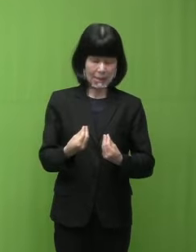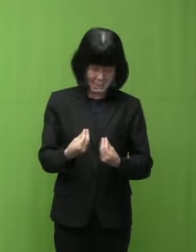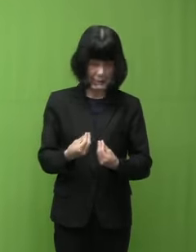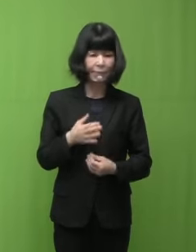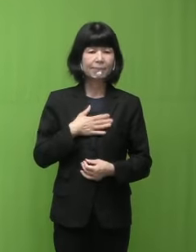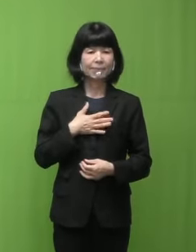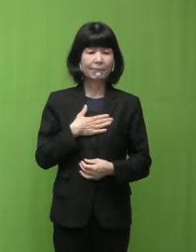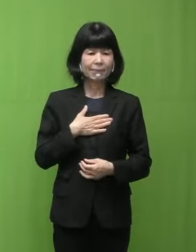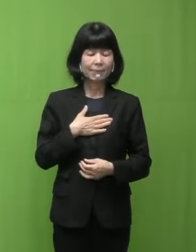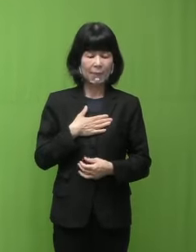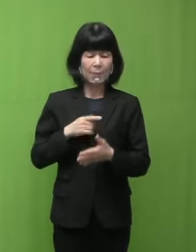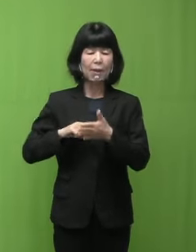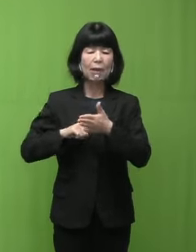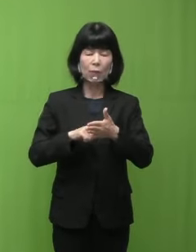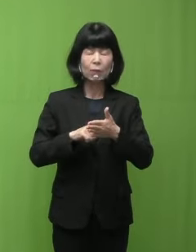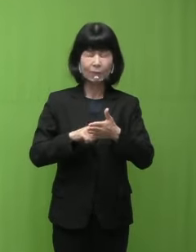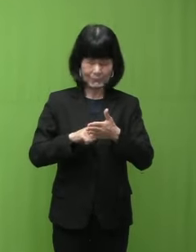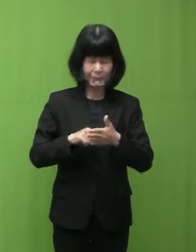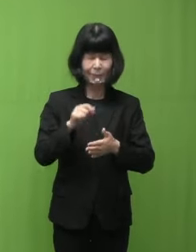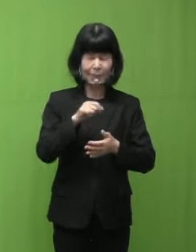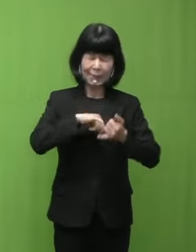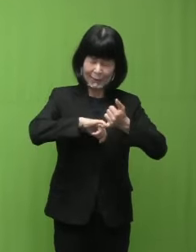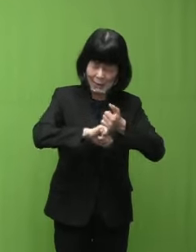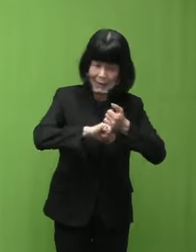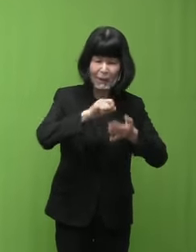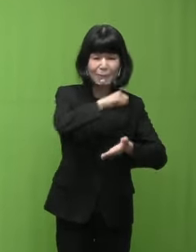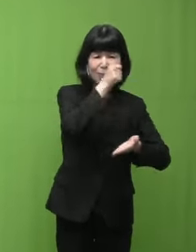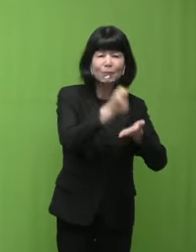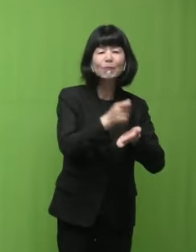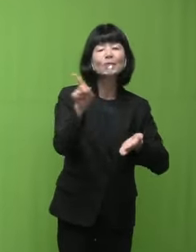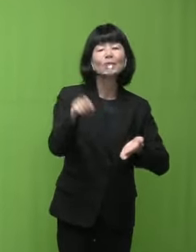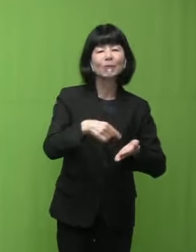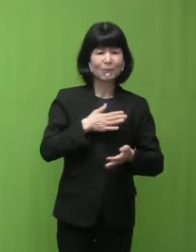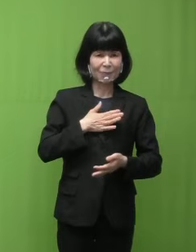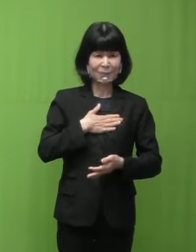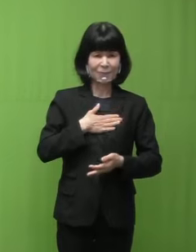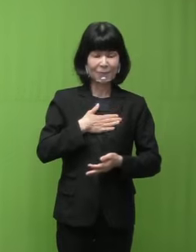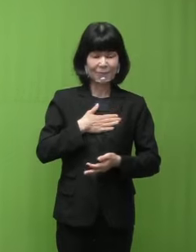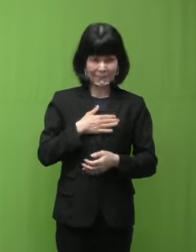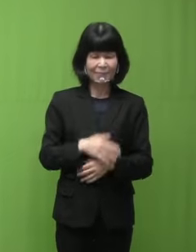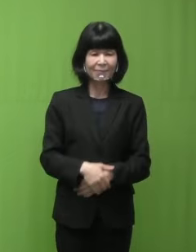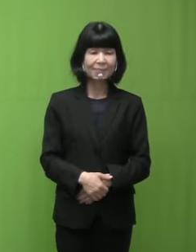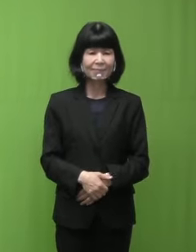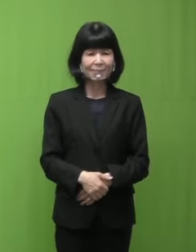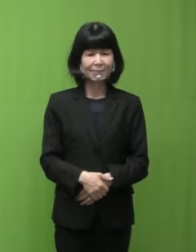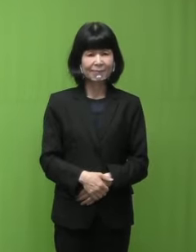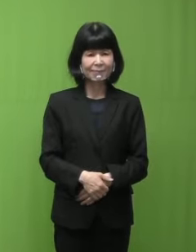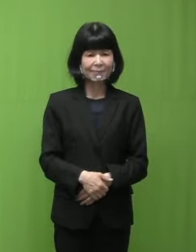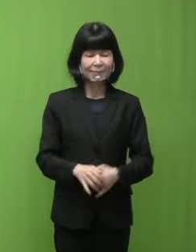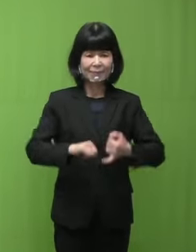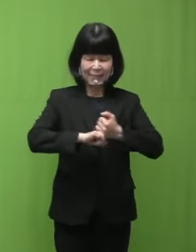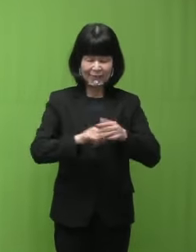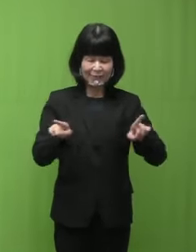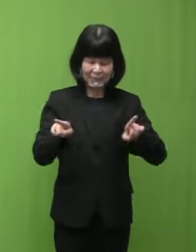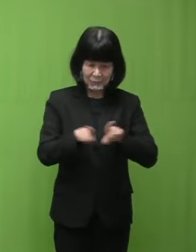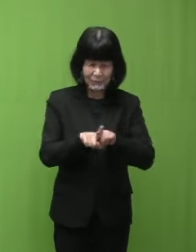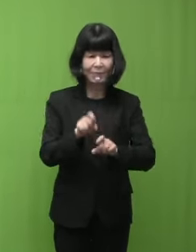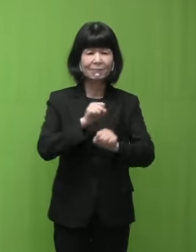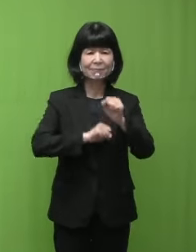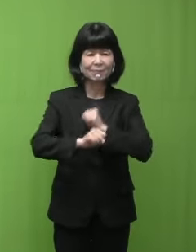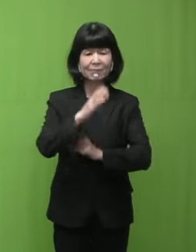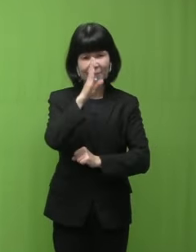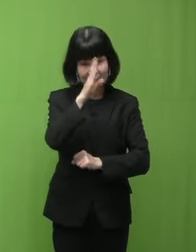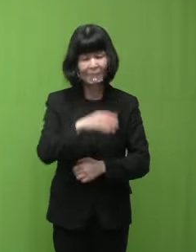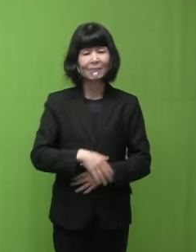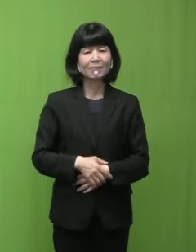であの努力は必ず成果につながるというふうに思っておりますので是非一緒にですね取り組んでいただいて